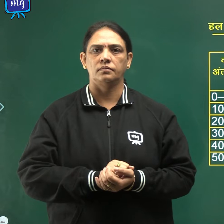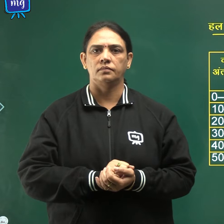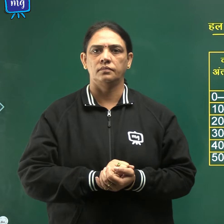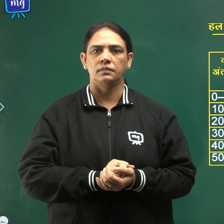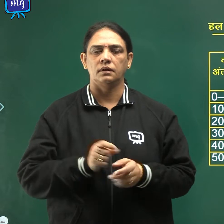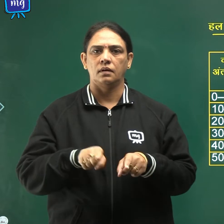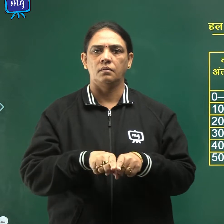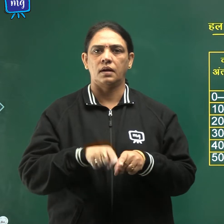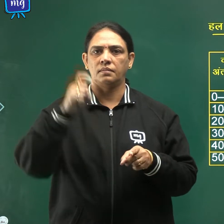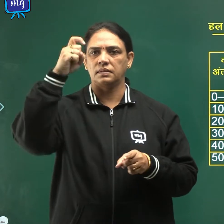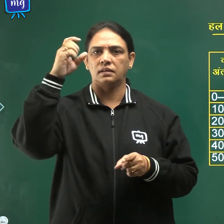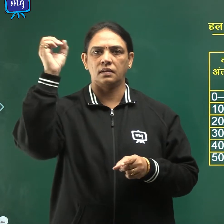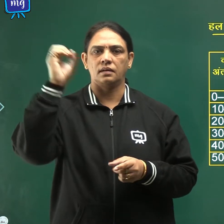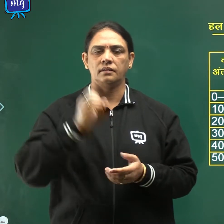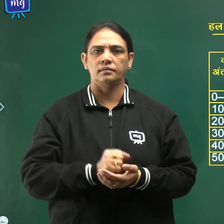बराबर 70।